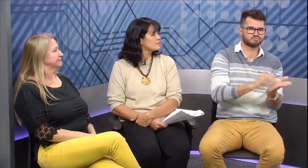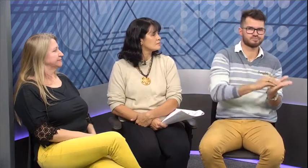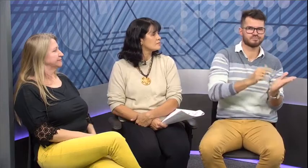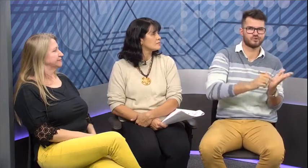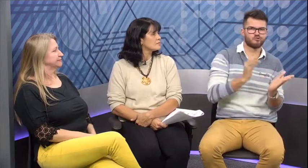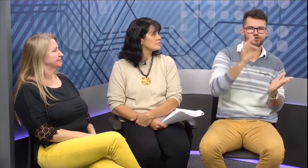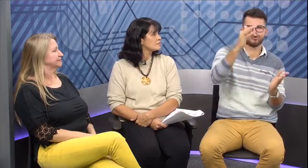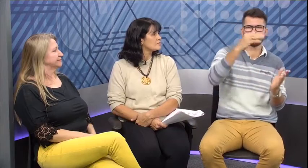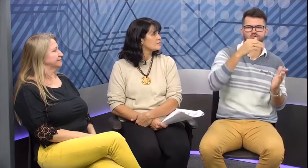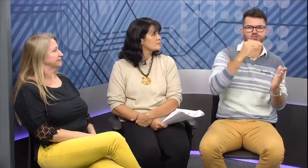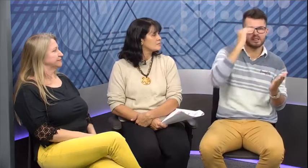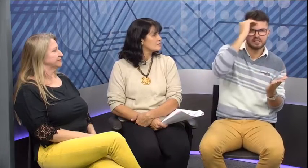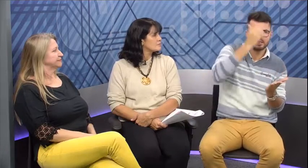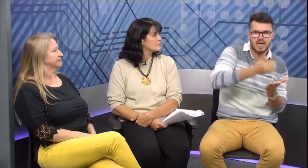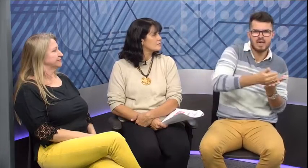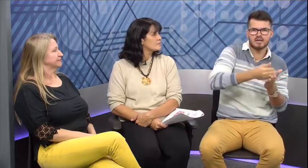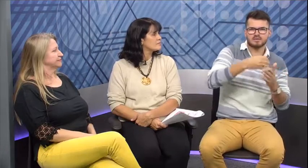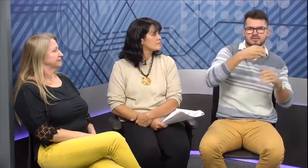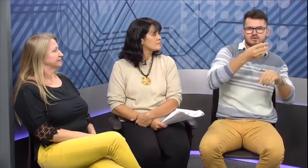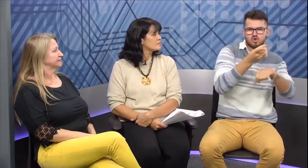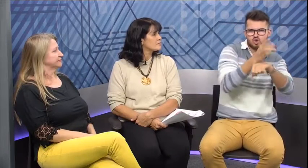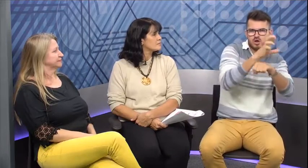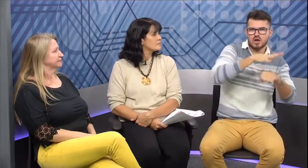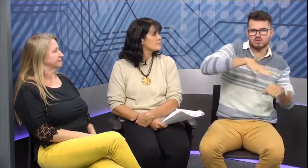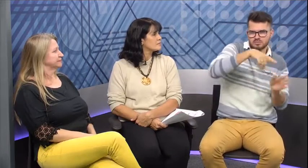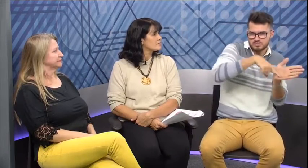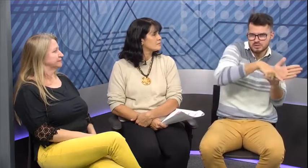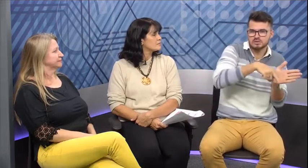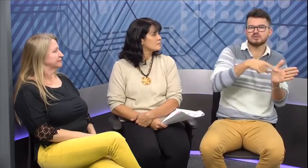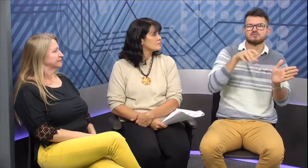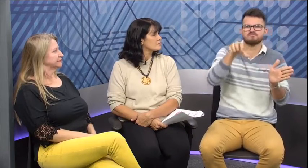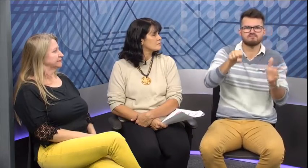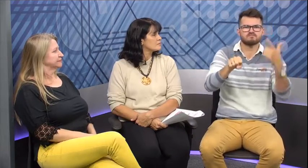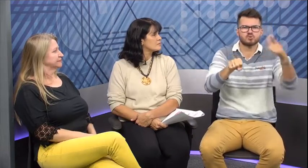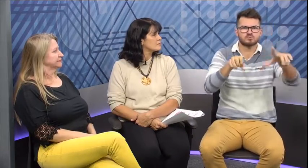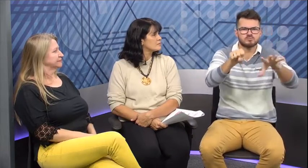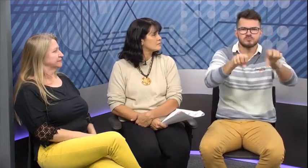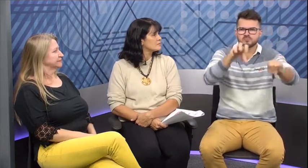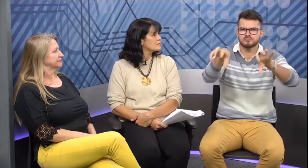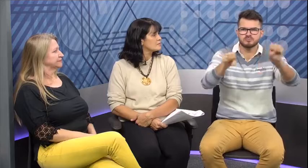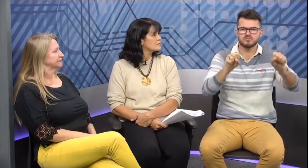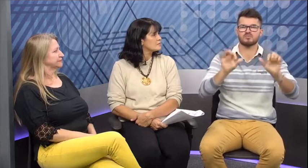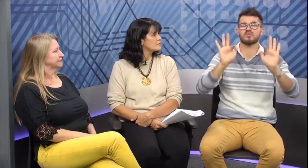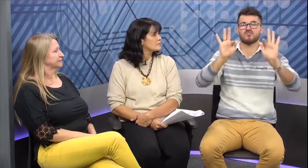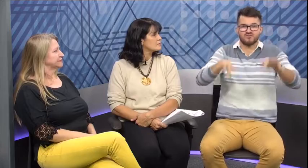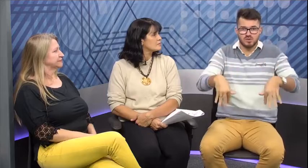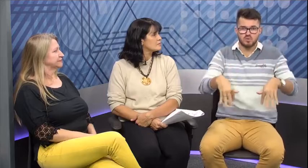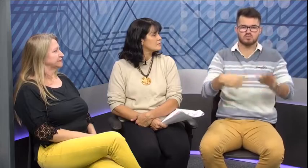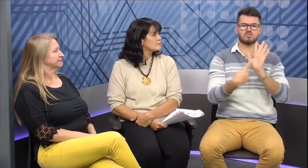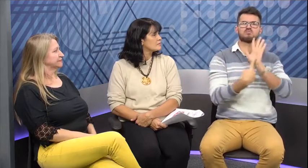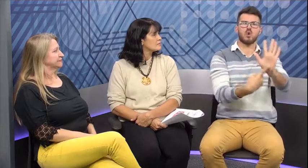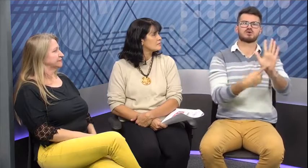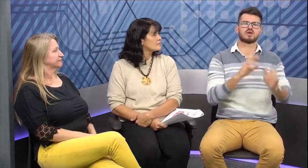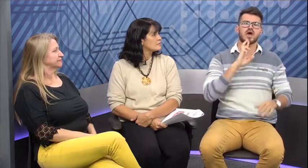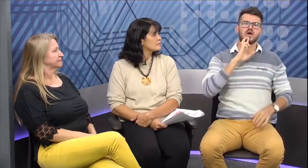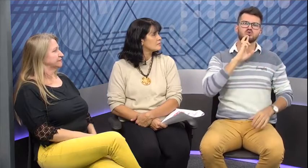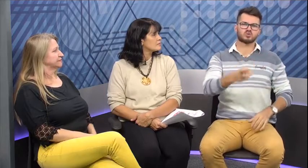isso causa, é claro, não há um desenvolvimento. Então, há várias pesquisas em relação a isso. Né,